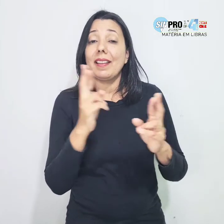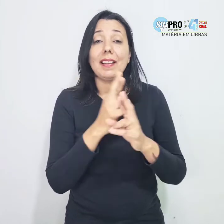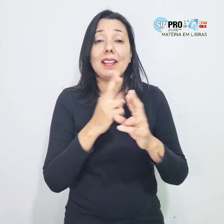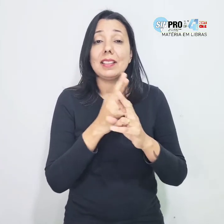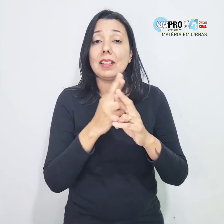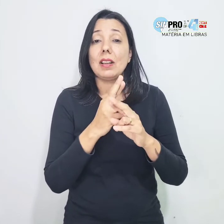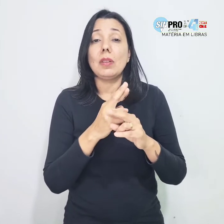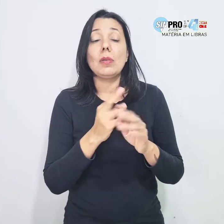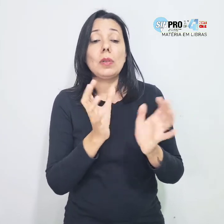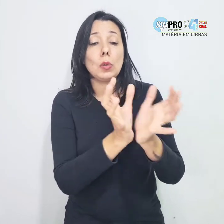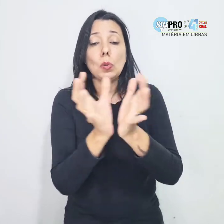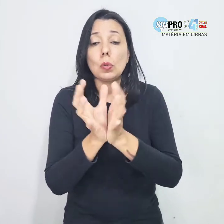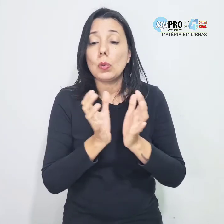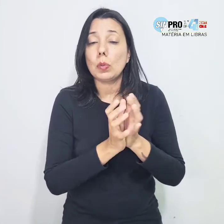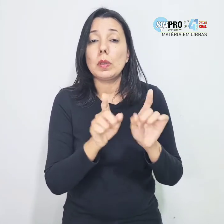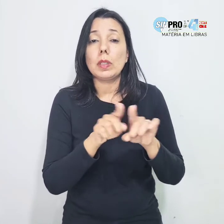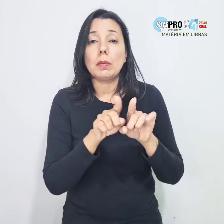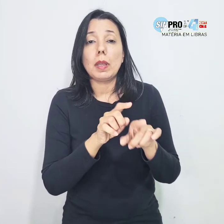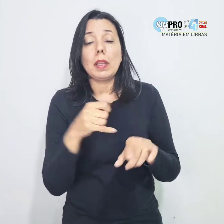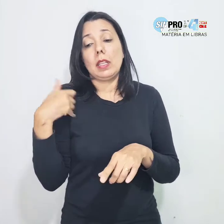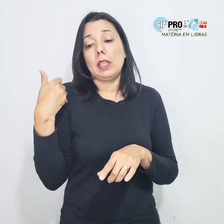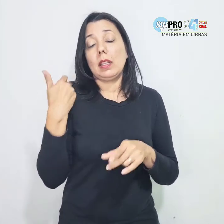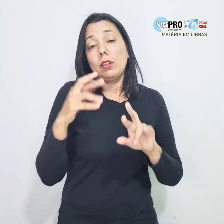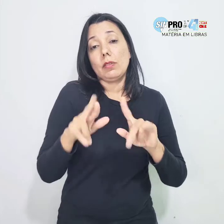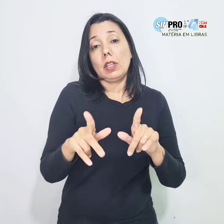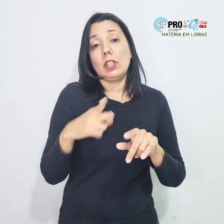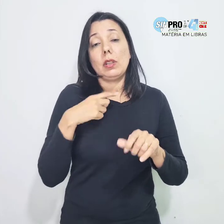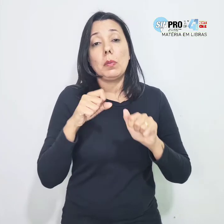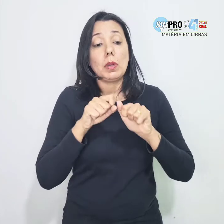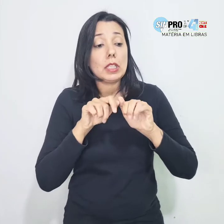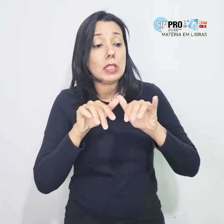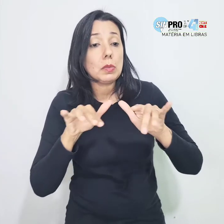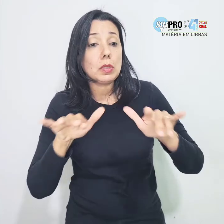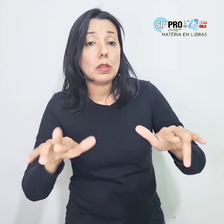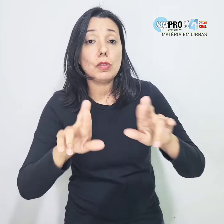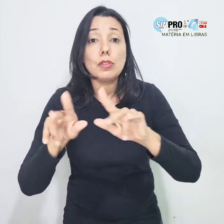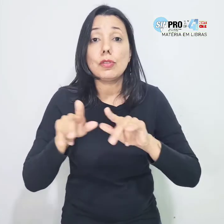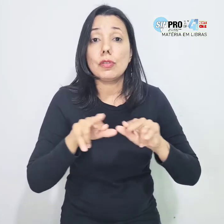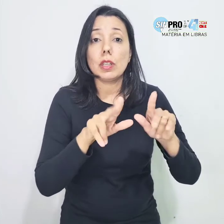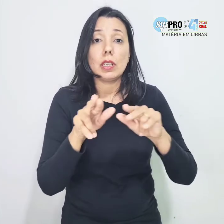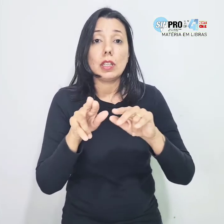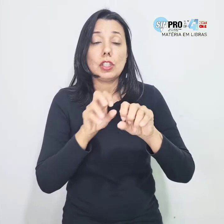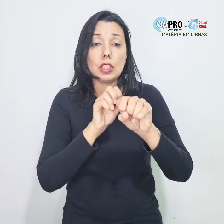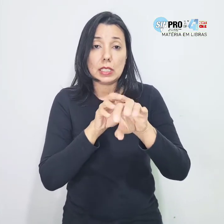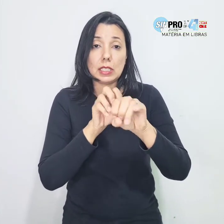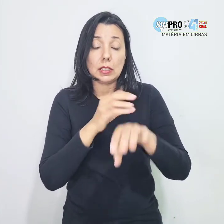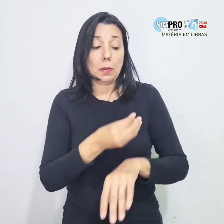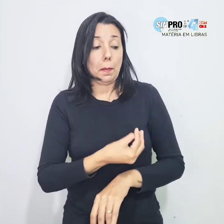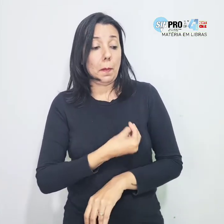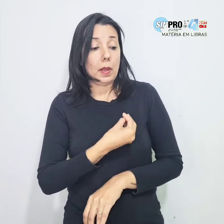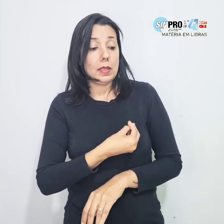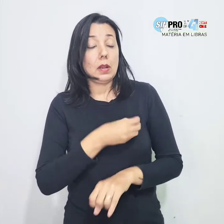anos diferentes, e haverá uma distribuição diferente entre ensino presencial e ensino